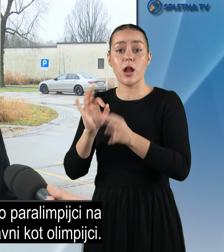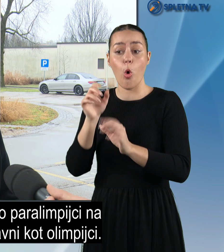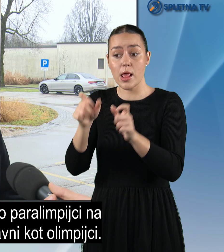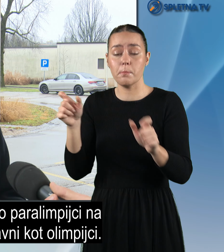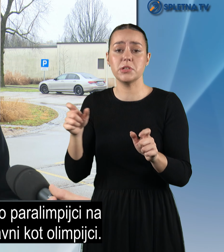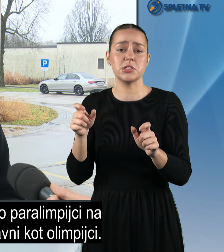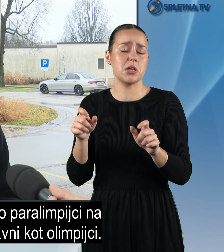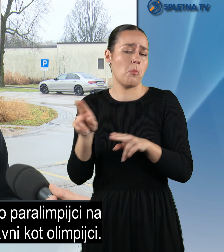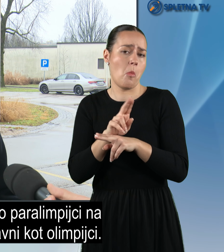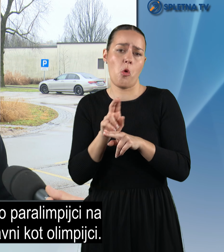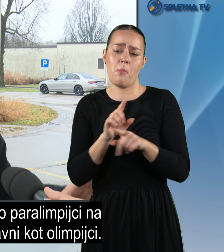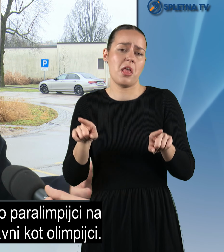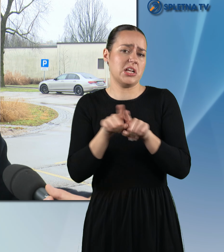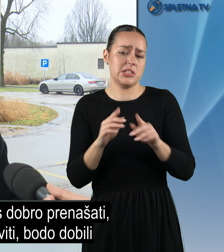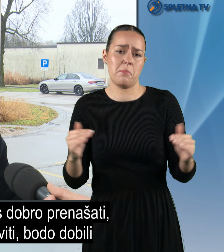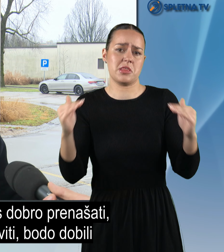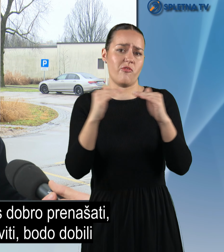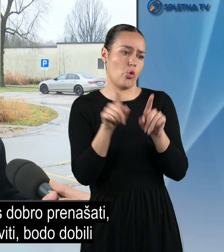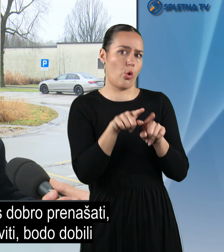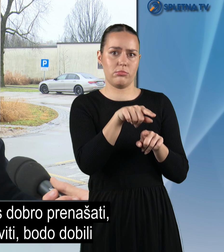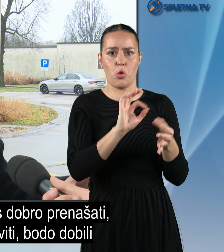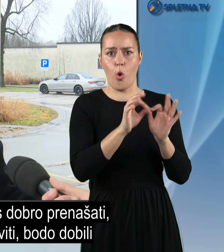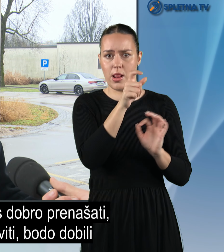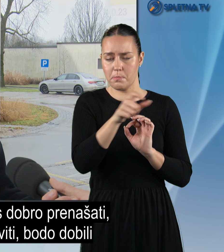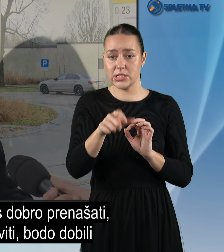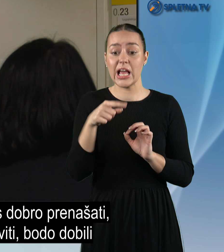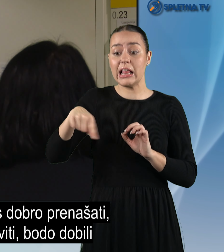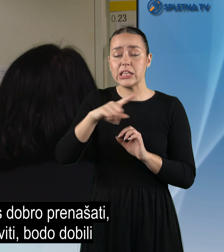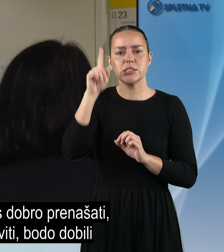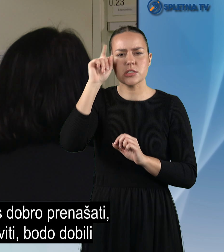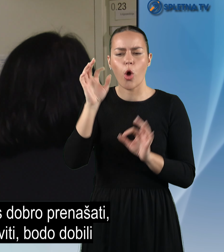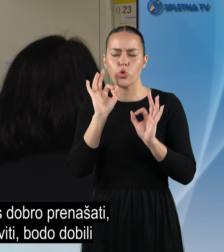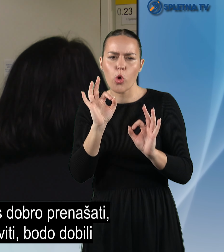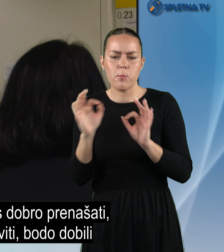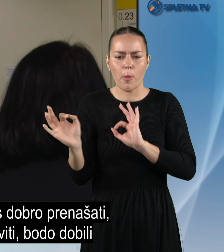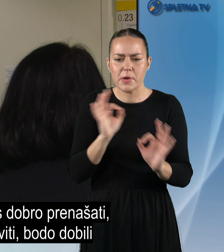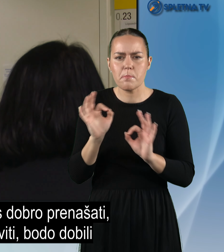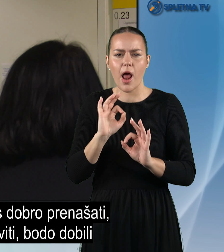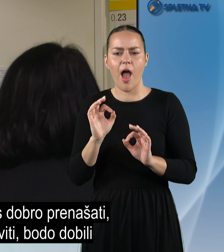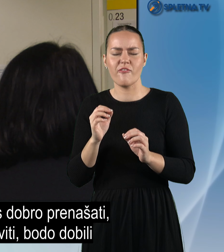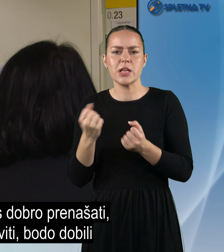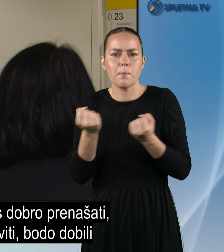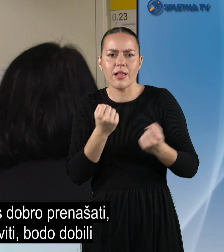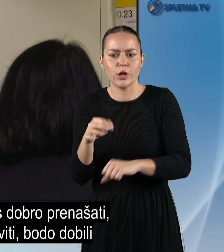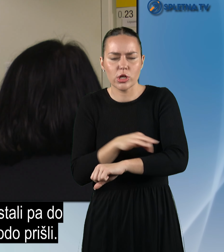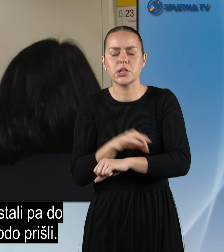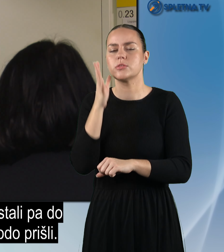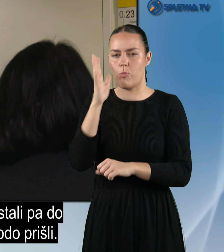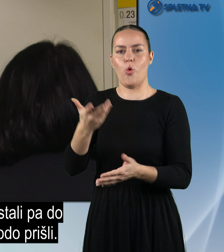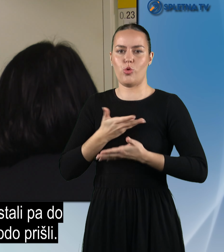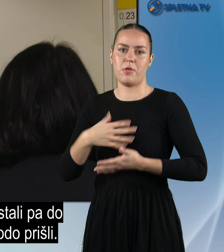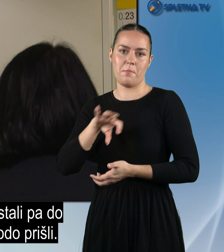na istem nivoju kot olimpijci. Tisti, ki znajo stres dobro prenašati, ki se znajo dobro pripravljati, bojo dobili